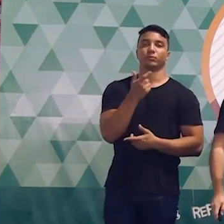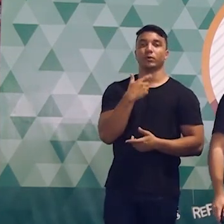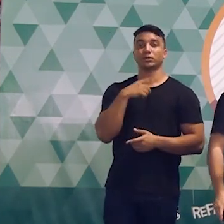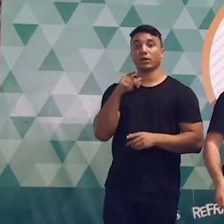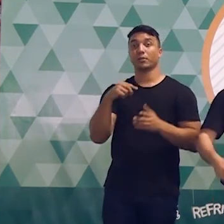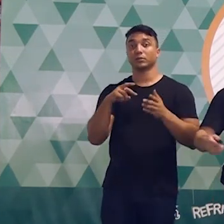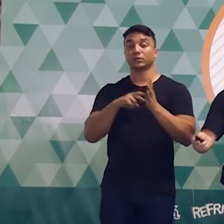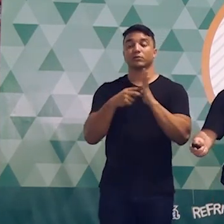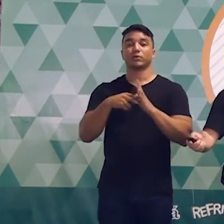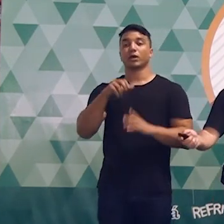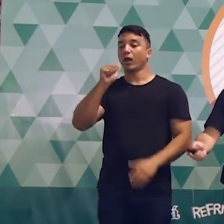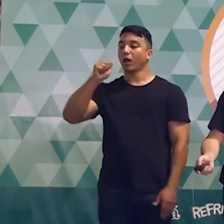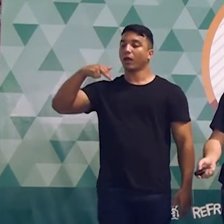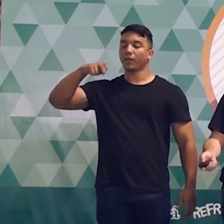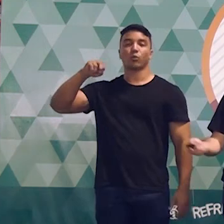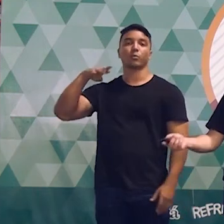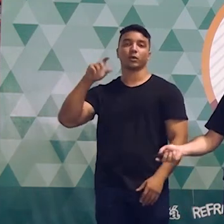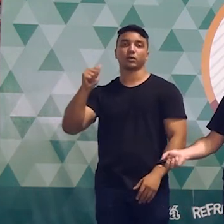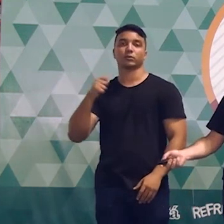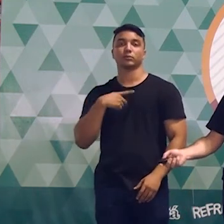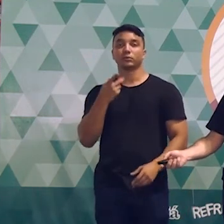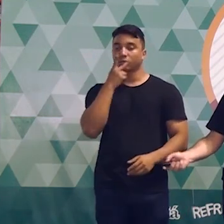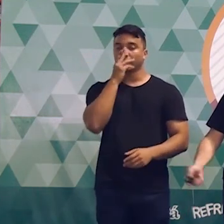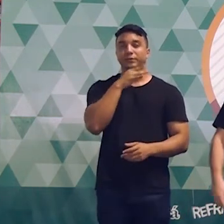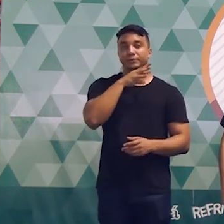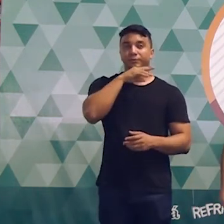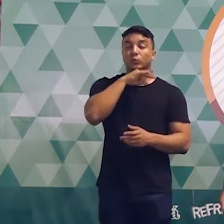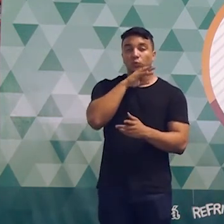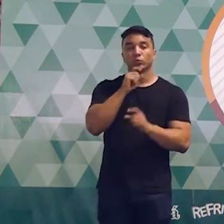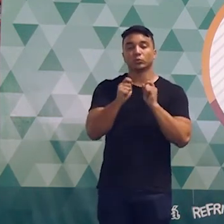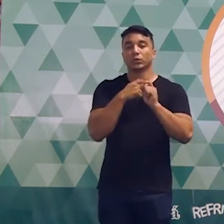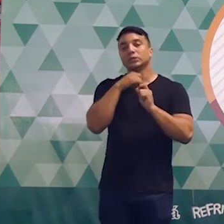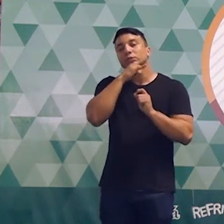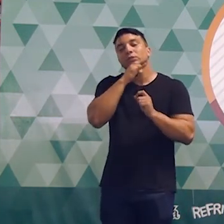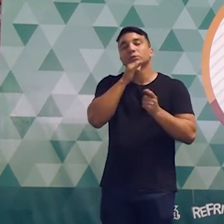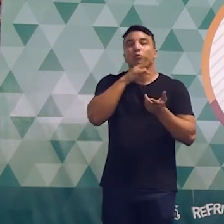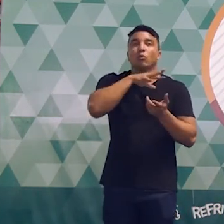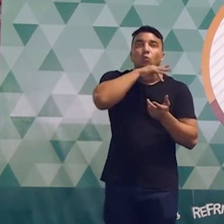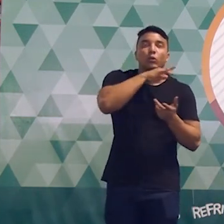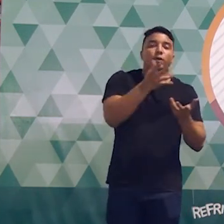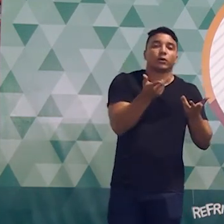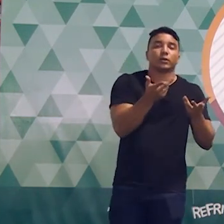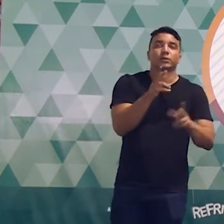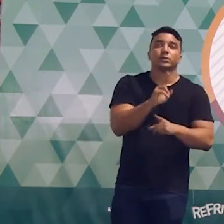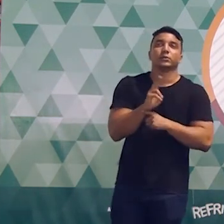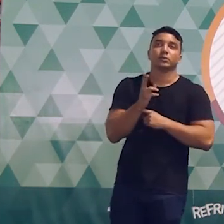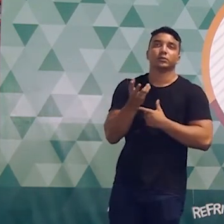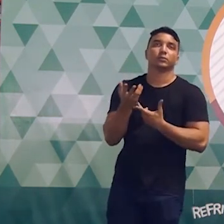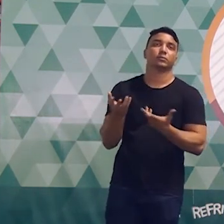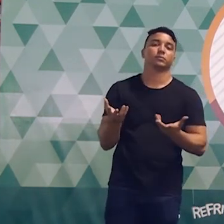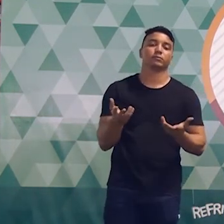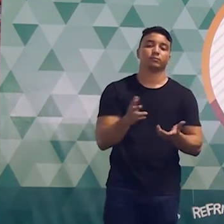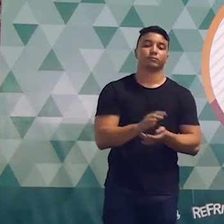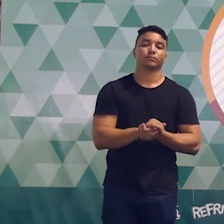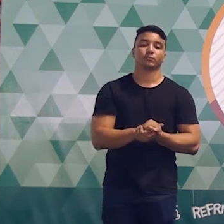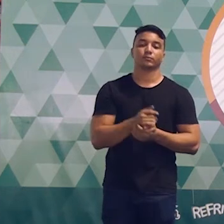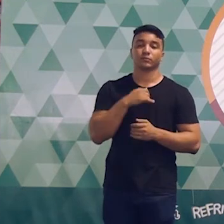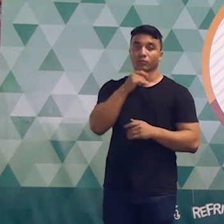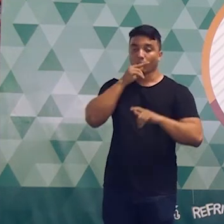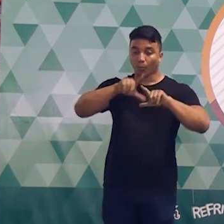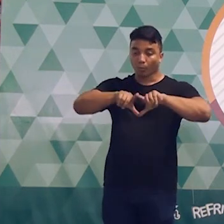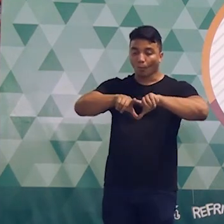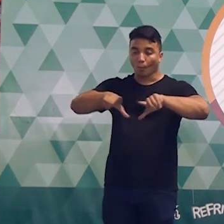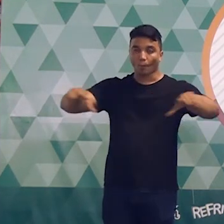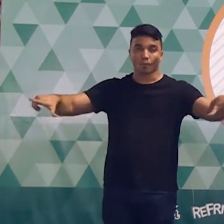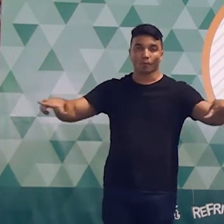anecúmena, tipicamente com o quê? Quais são os lugares desfavoráveis? Lugares desfavoráveis são, por exemplo, os